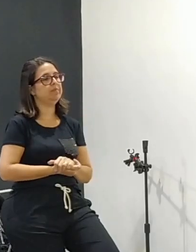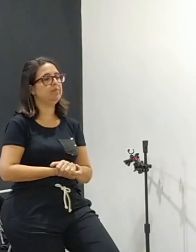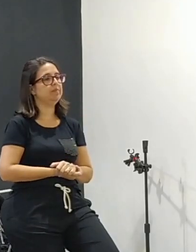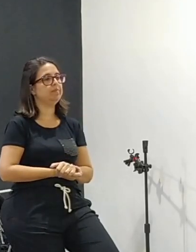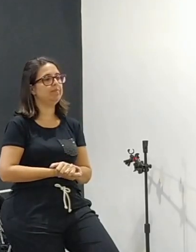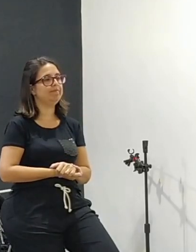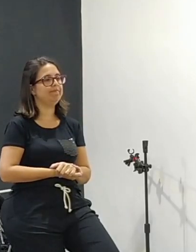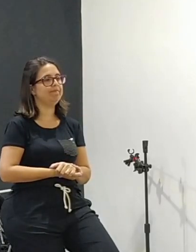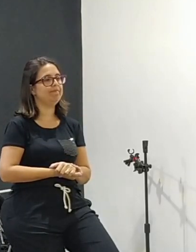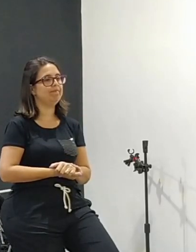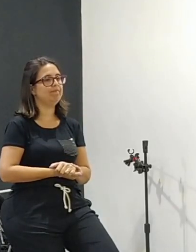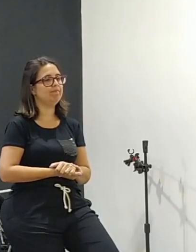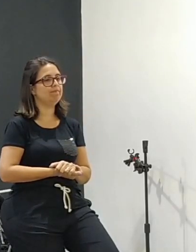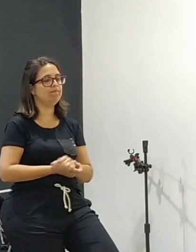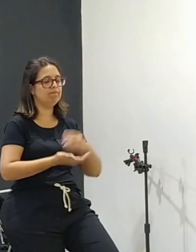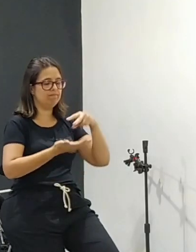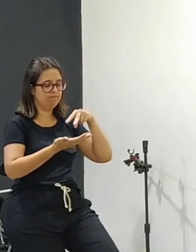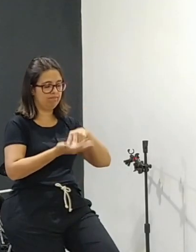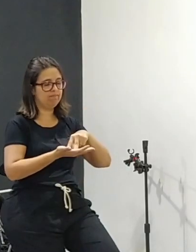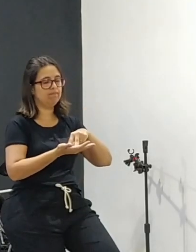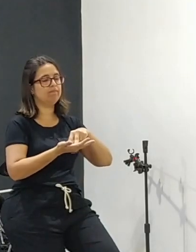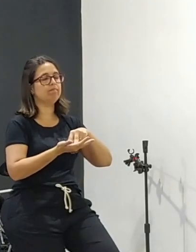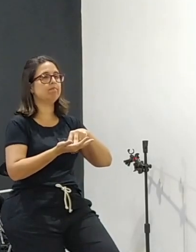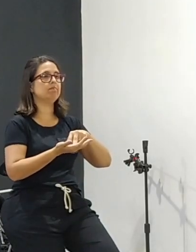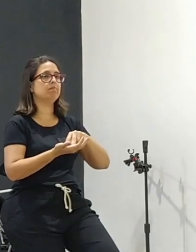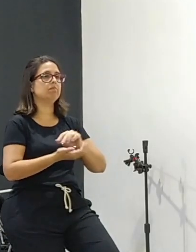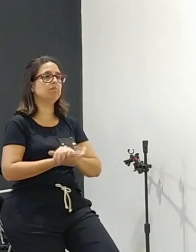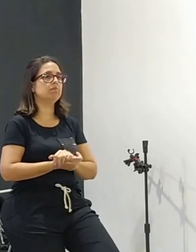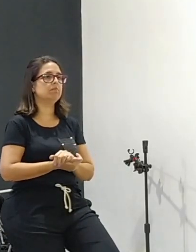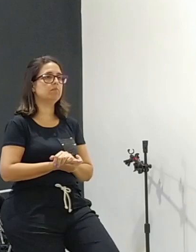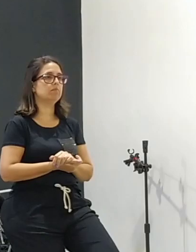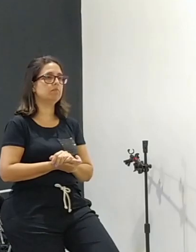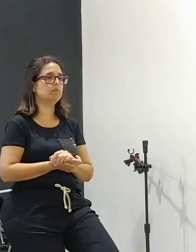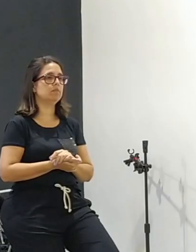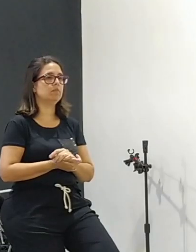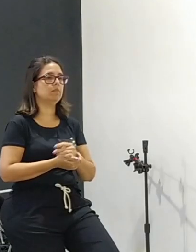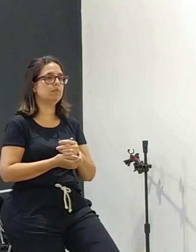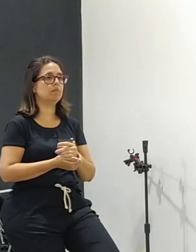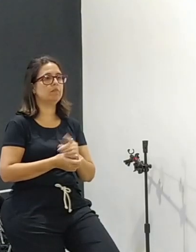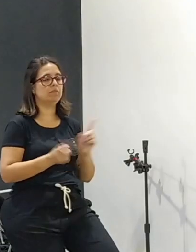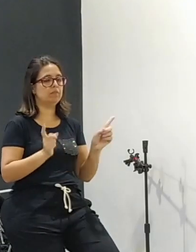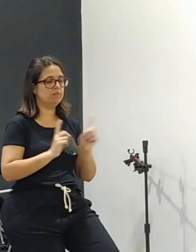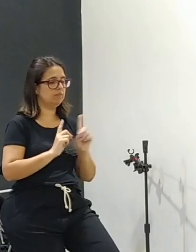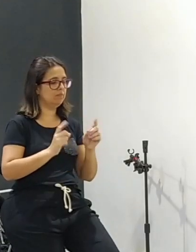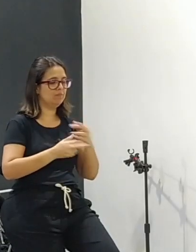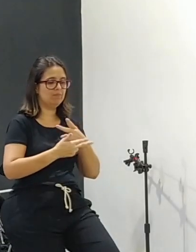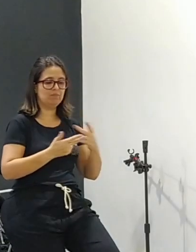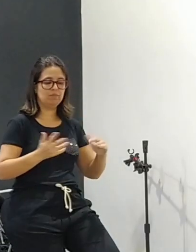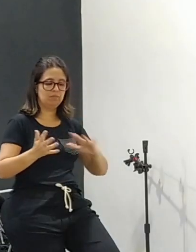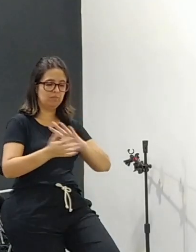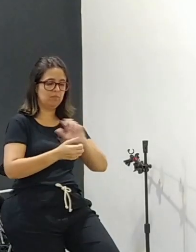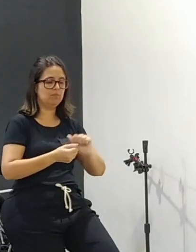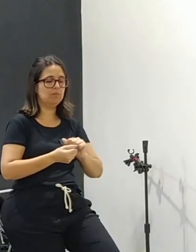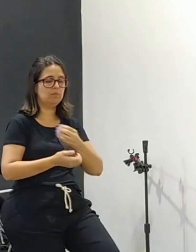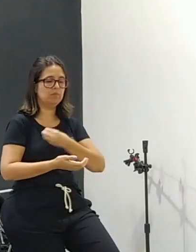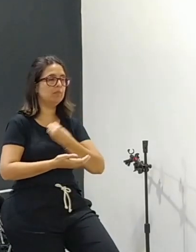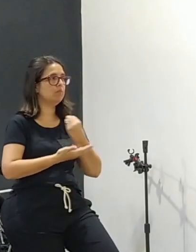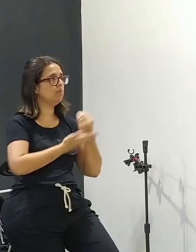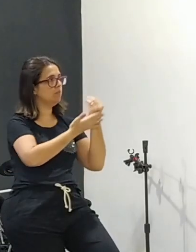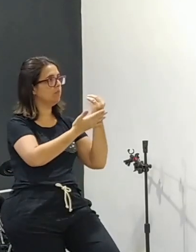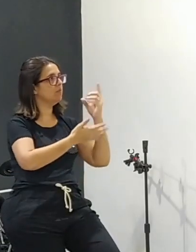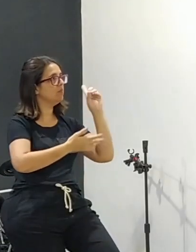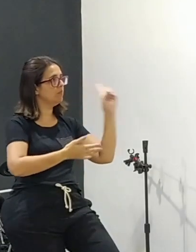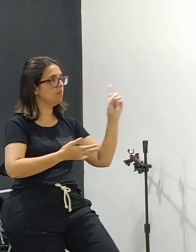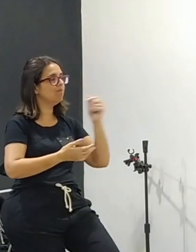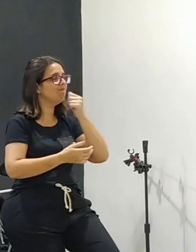dar a vitória. Resiste, fica de pé, diga não para esse mundo, né? Se entregue a Deus,